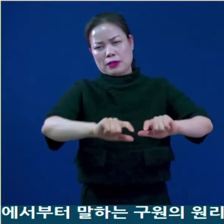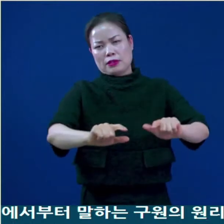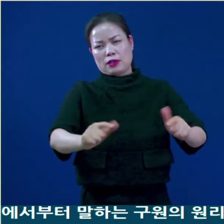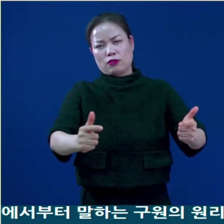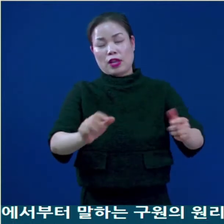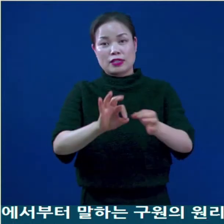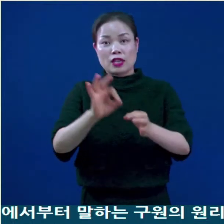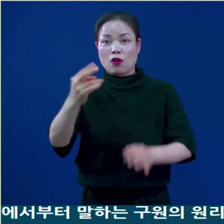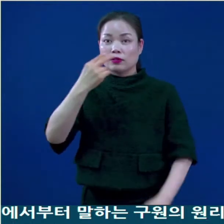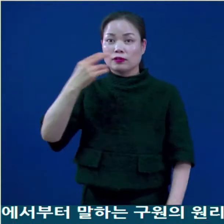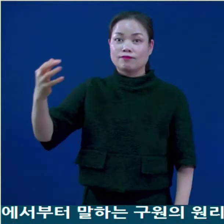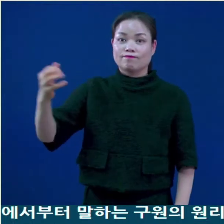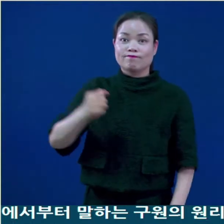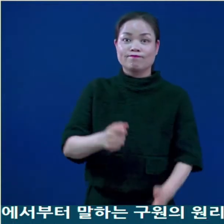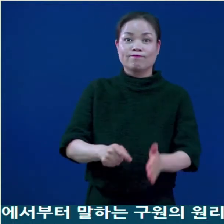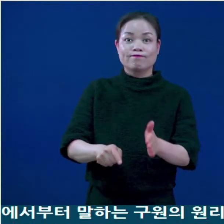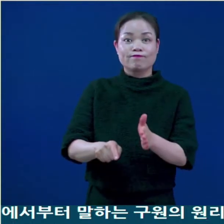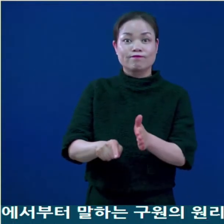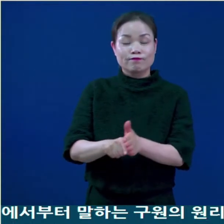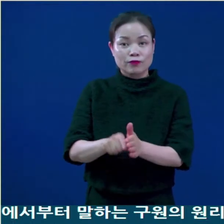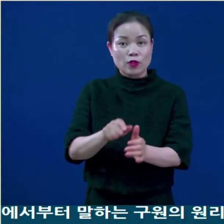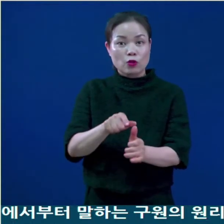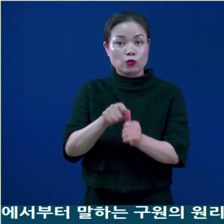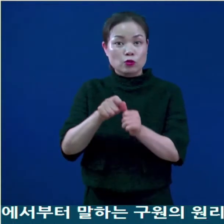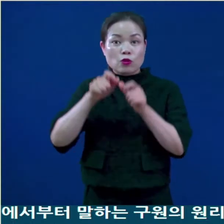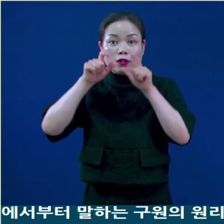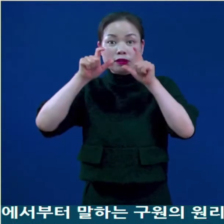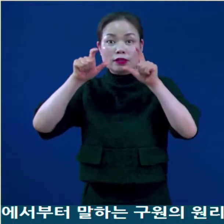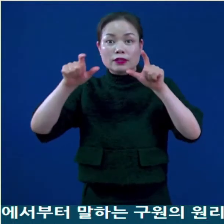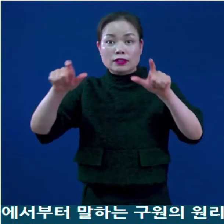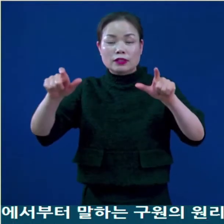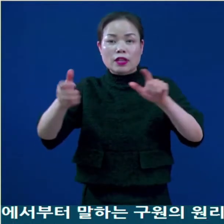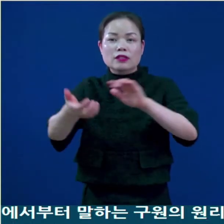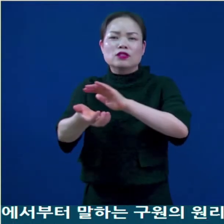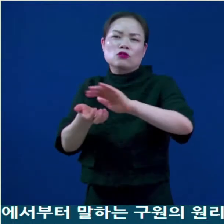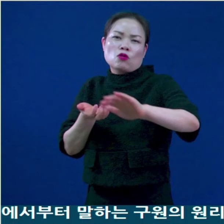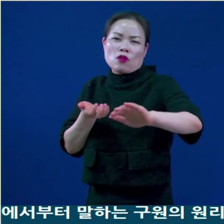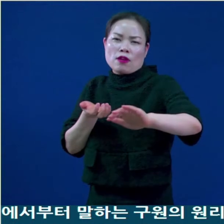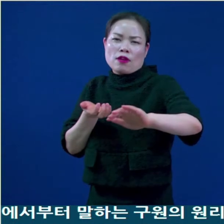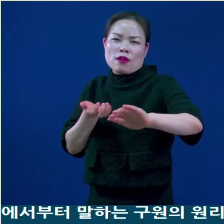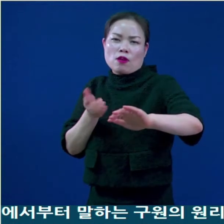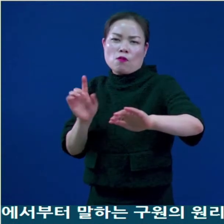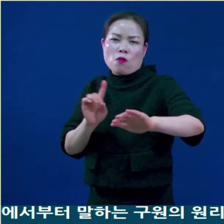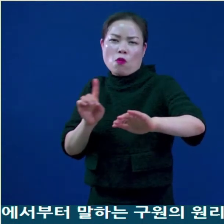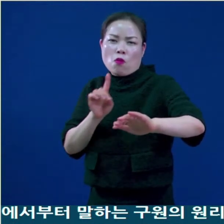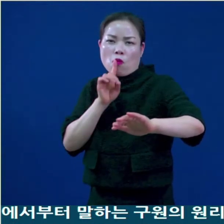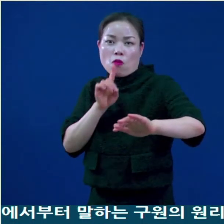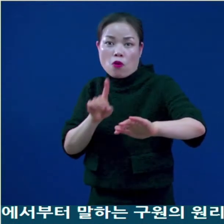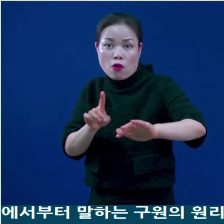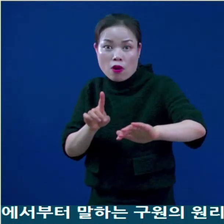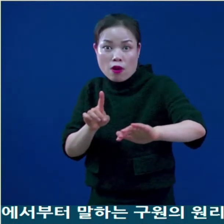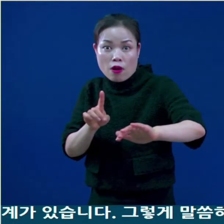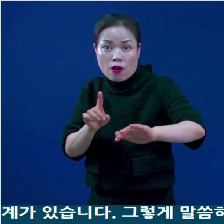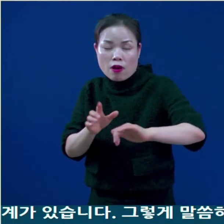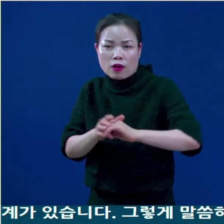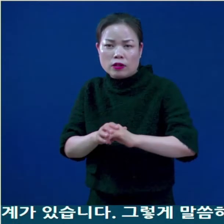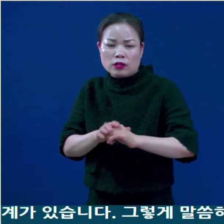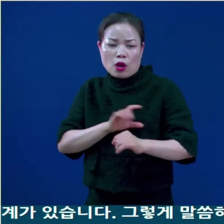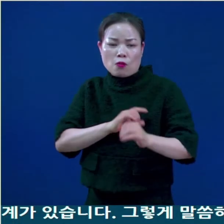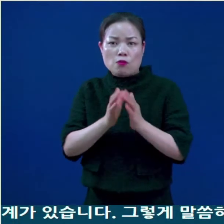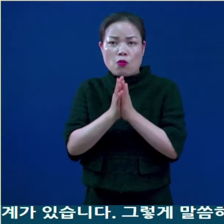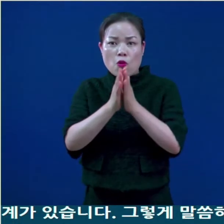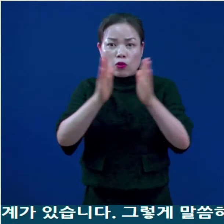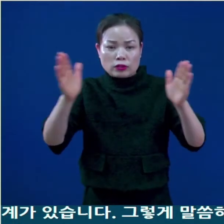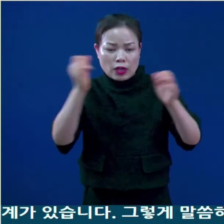않고 영생을 얻게 하려 하심이라, 이렇게 구원을 선포하기 직전에 무슨 얘기를 했냐면,